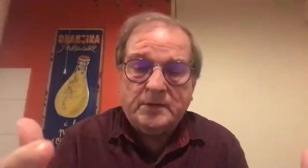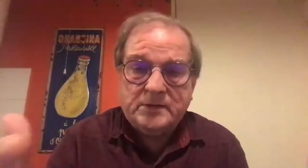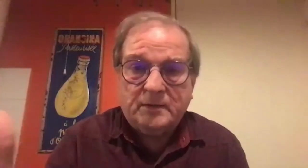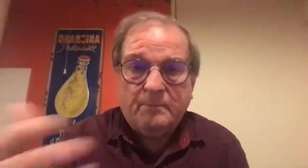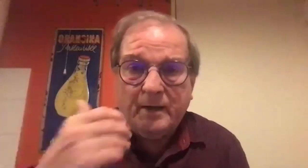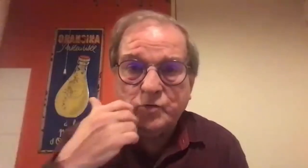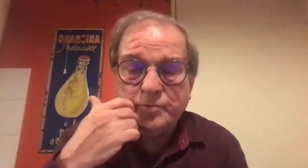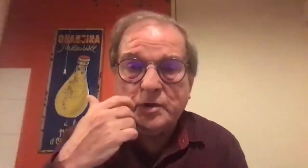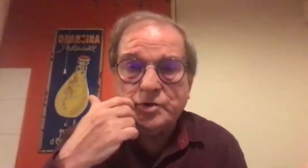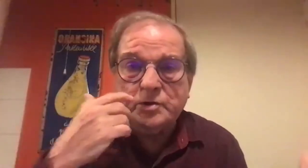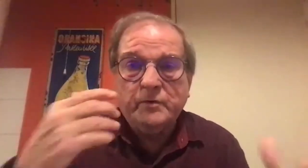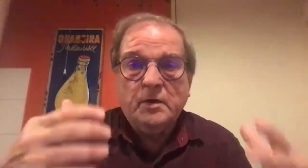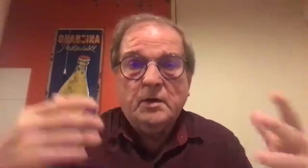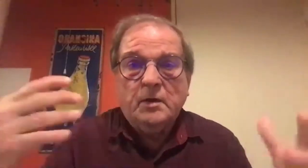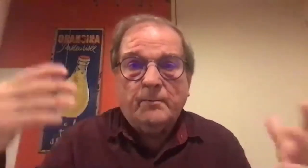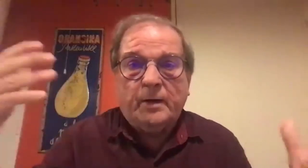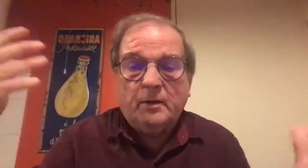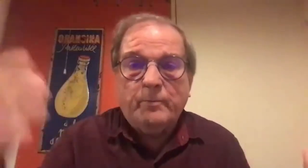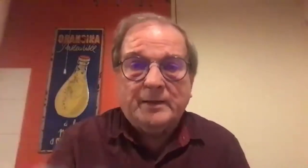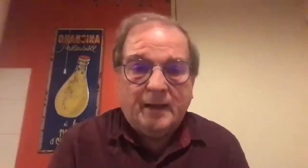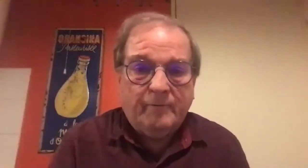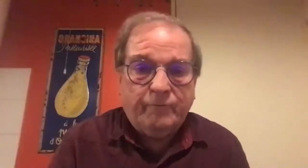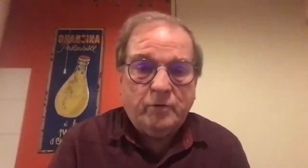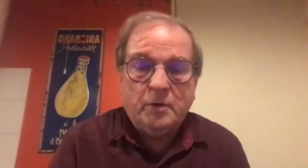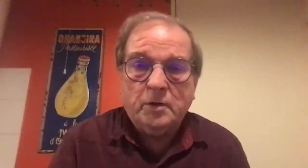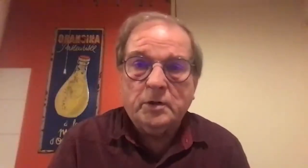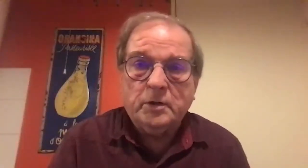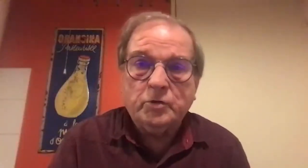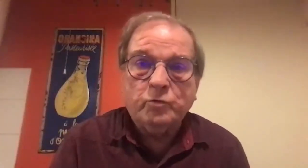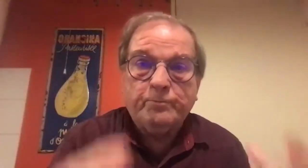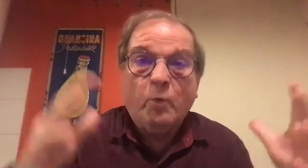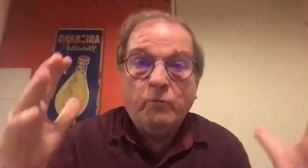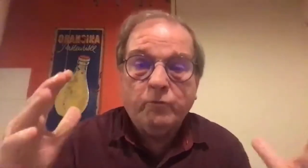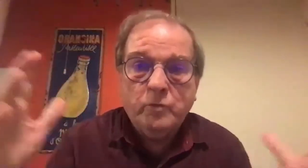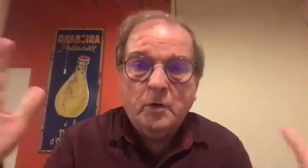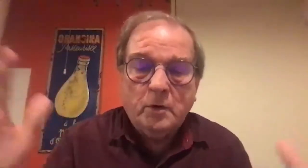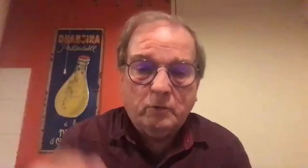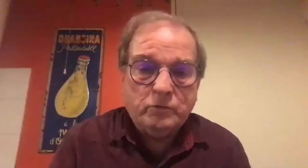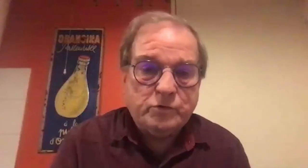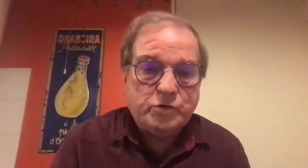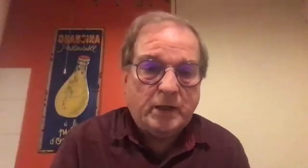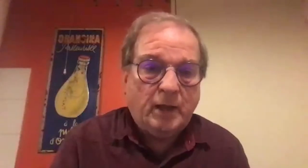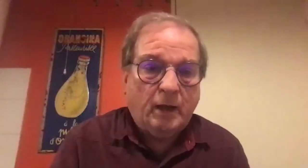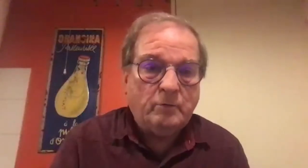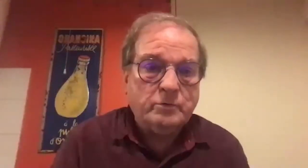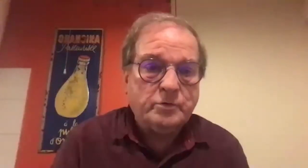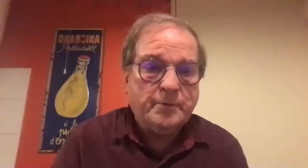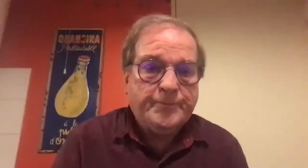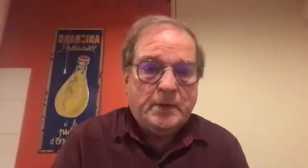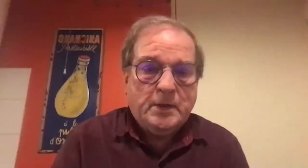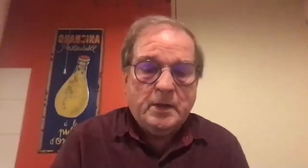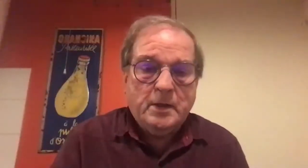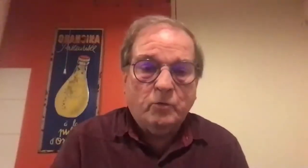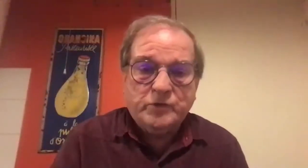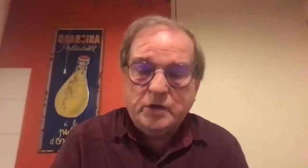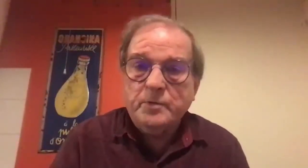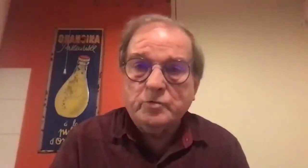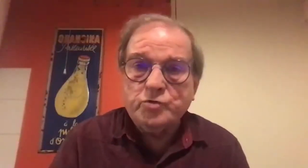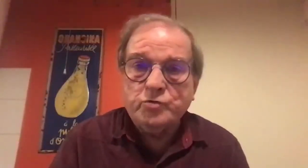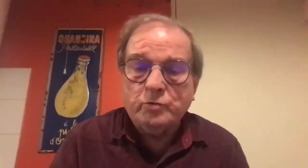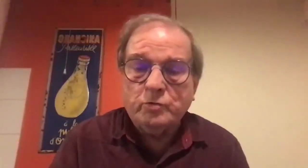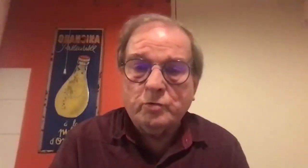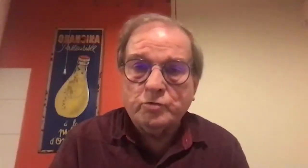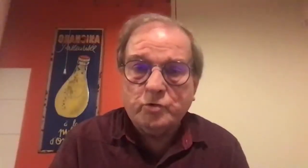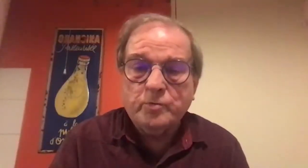dava uma certa base objetiva para tal metáfora do polvo com seus tentáculos, né? Os